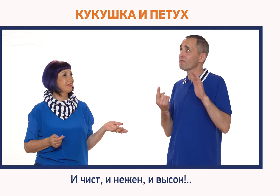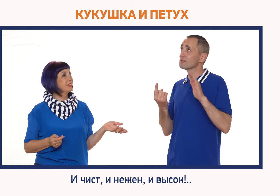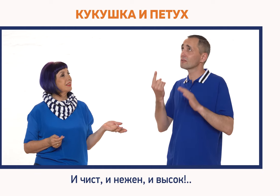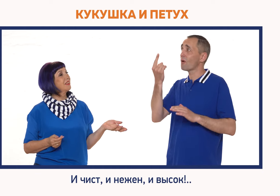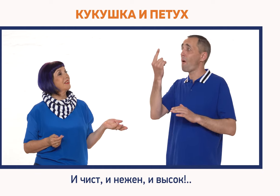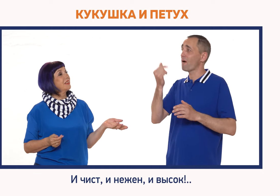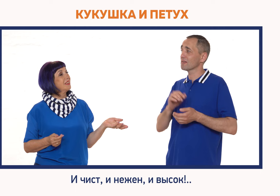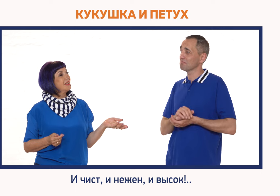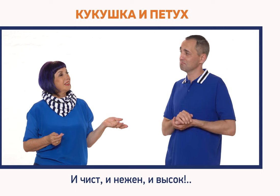и высок.